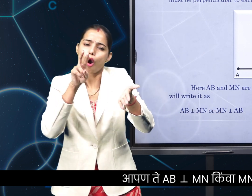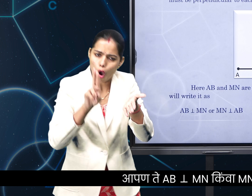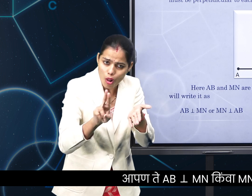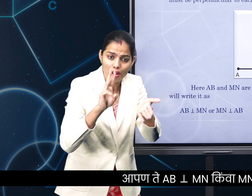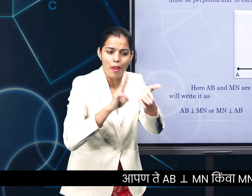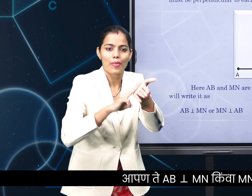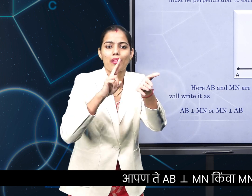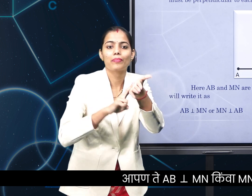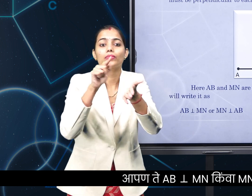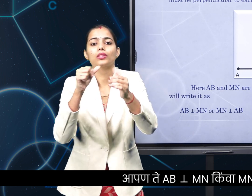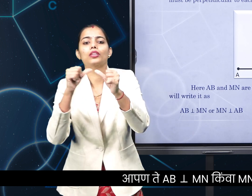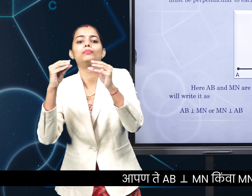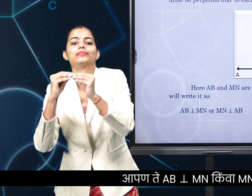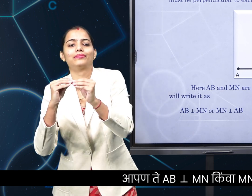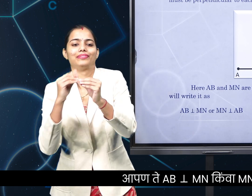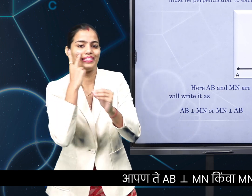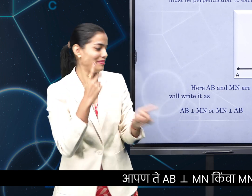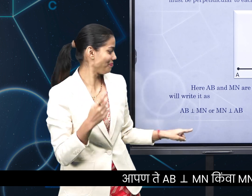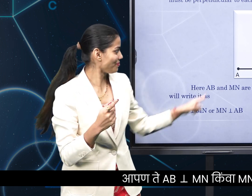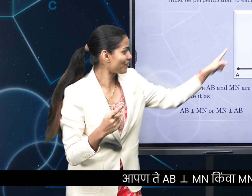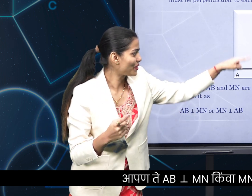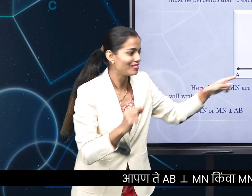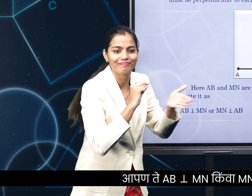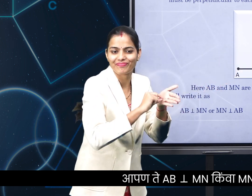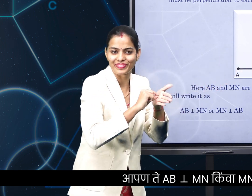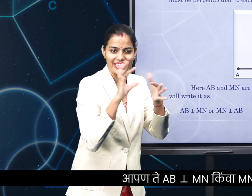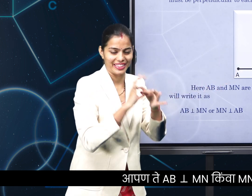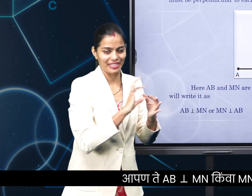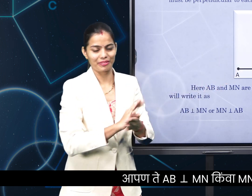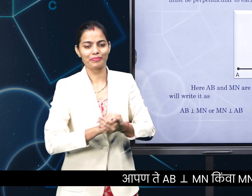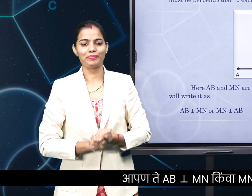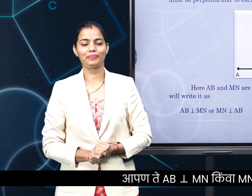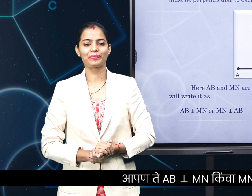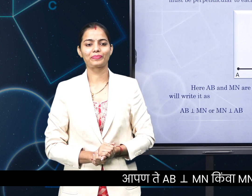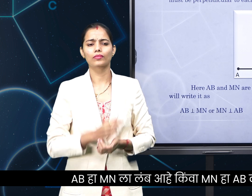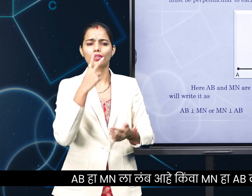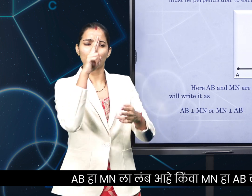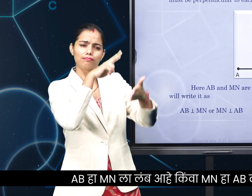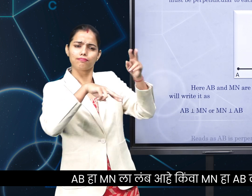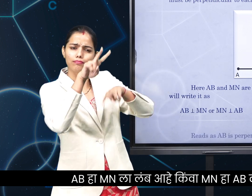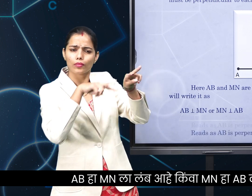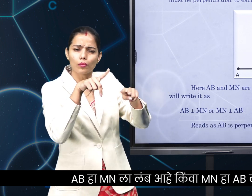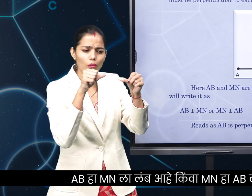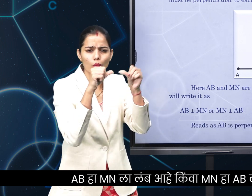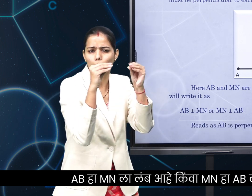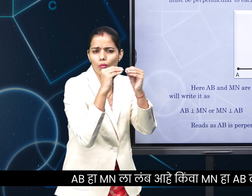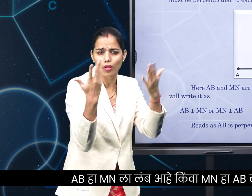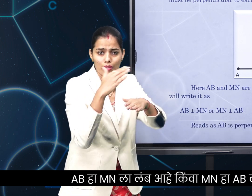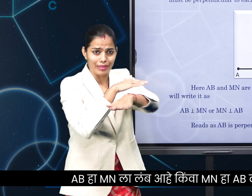AB असे लिहू. AB हा MN ला लंब आहे